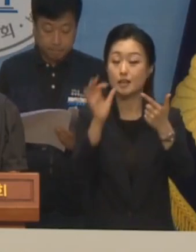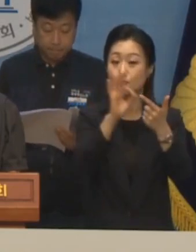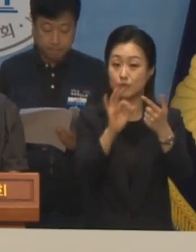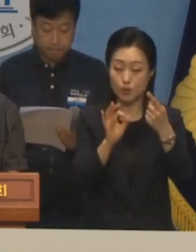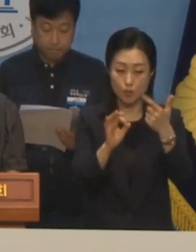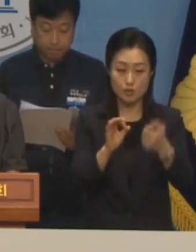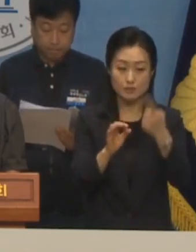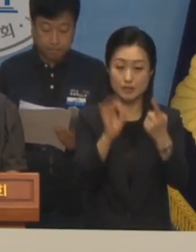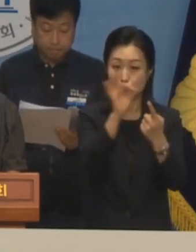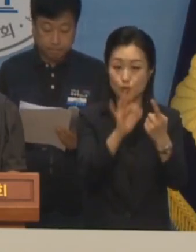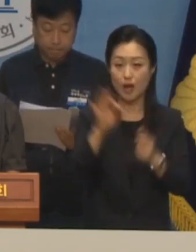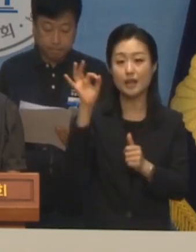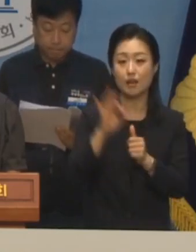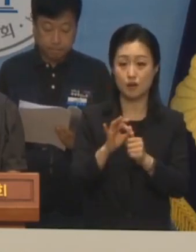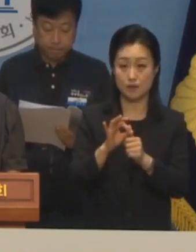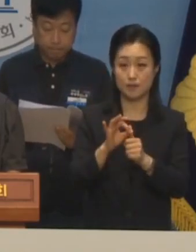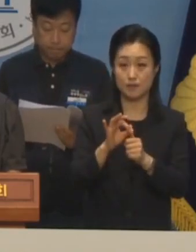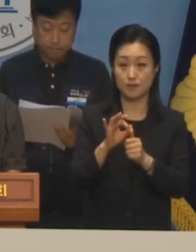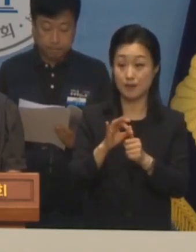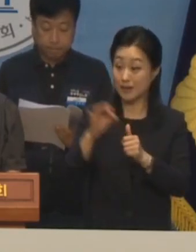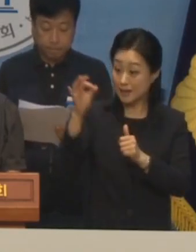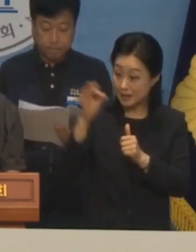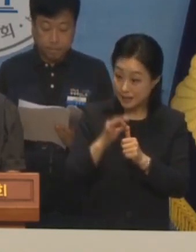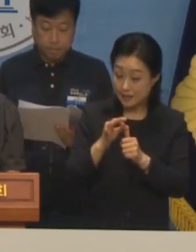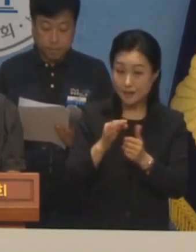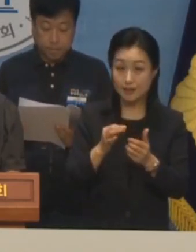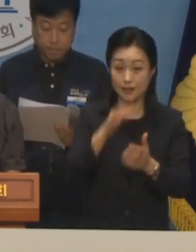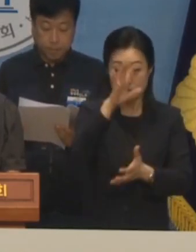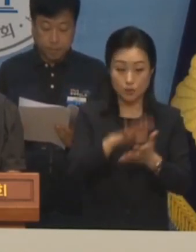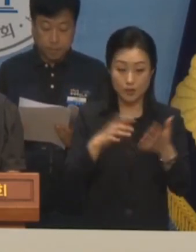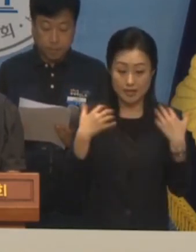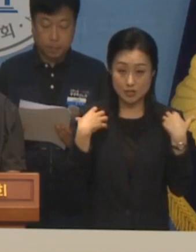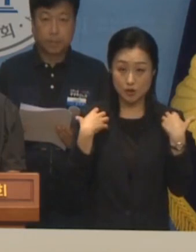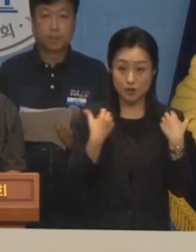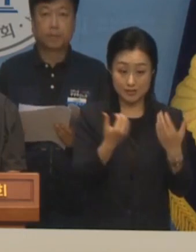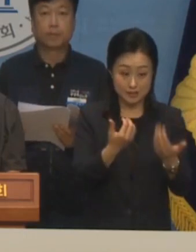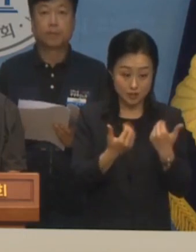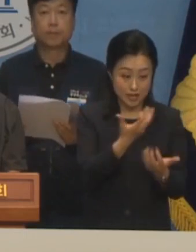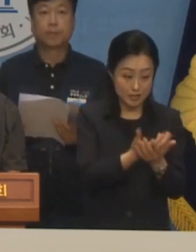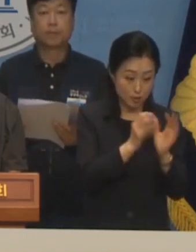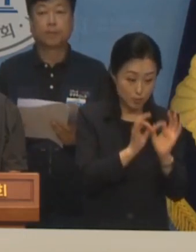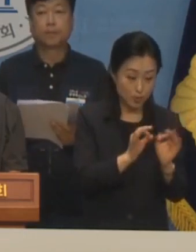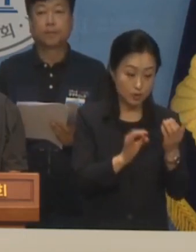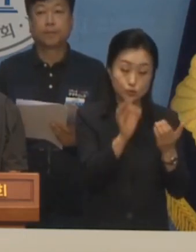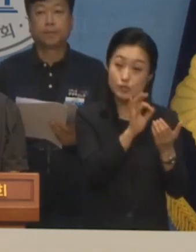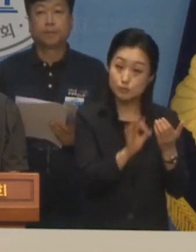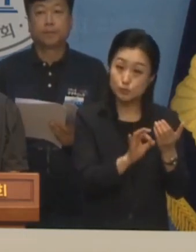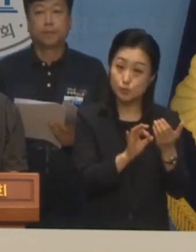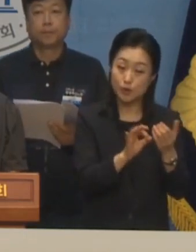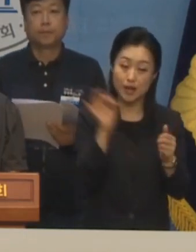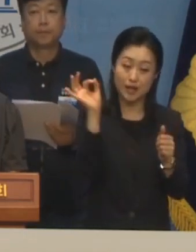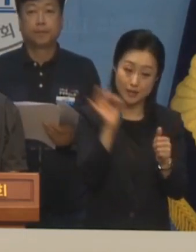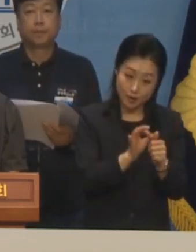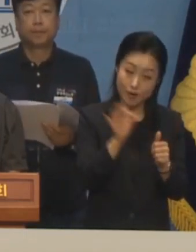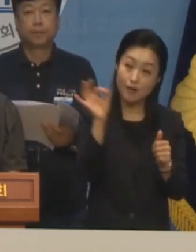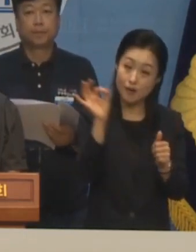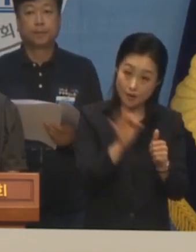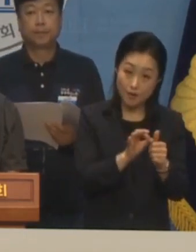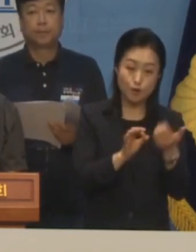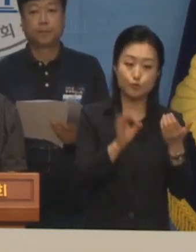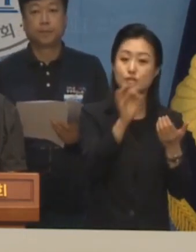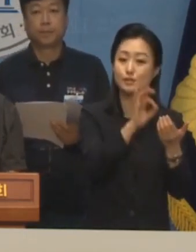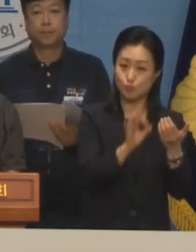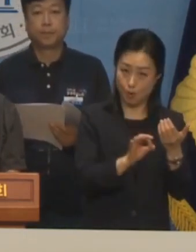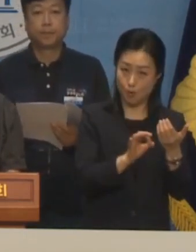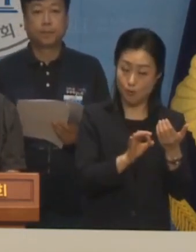51.2%가 연금을 받는 것인데 통계청 이전 자료를 보면 90% 이상이 공적연금 수급자이므로